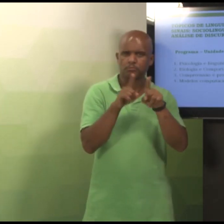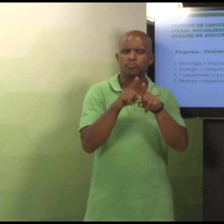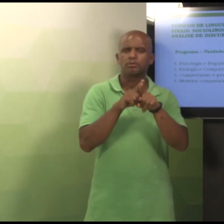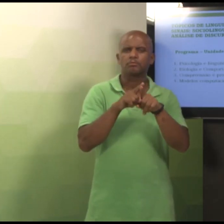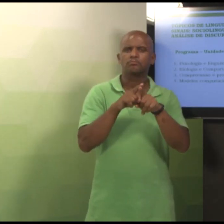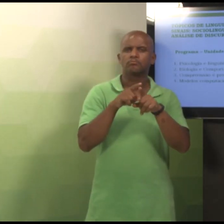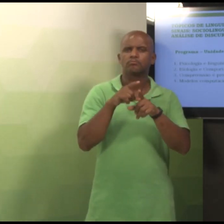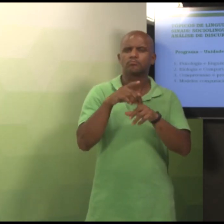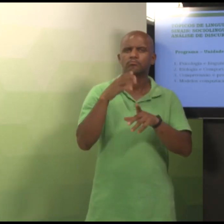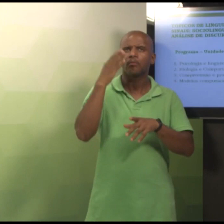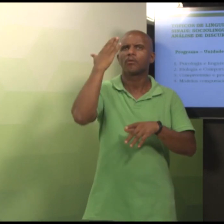Terceiro,